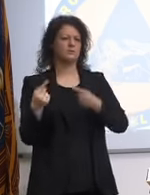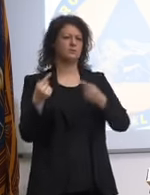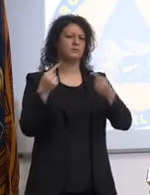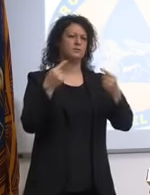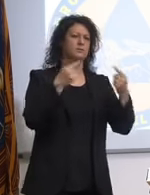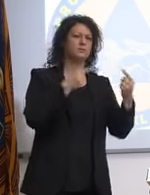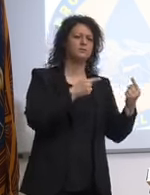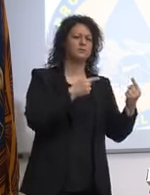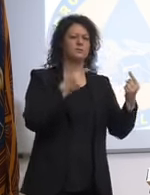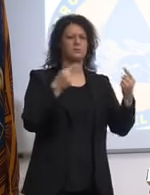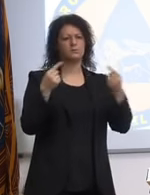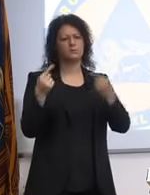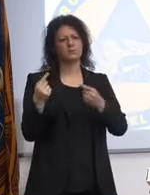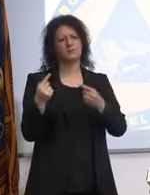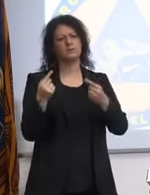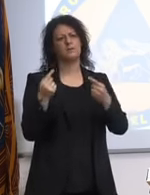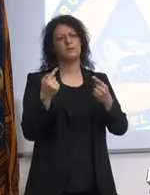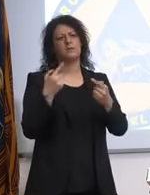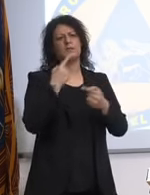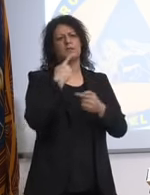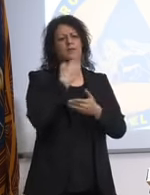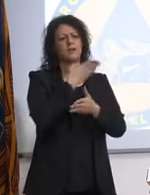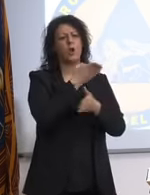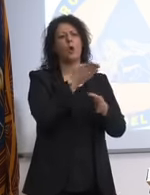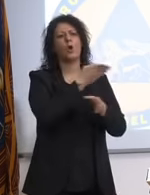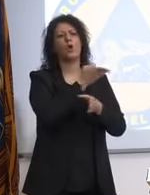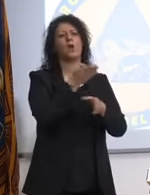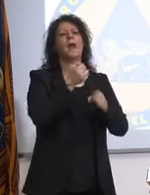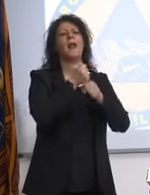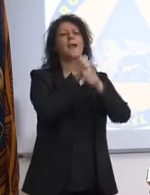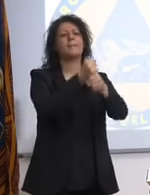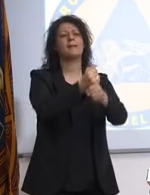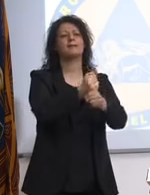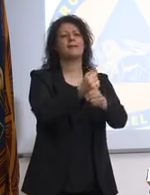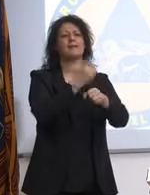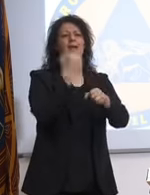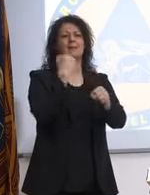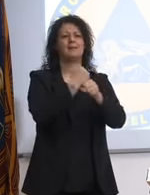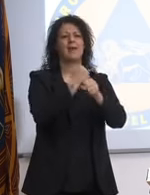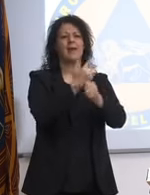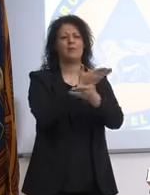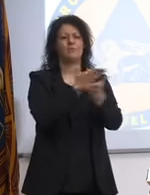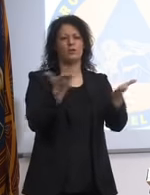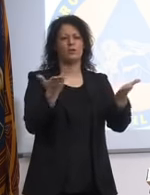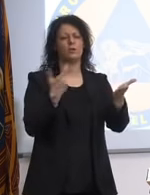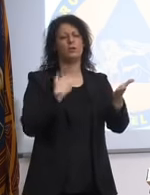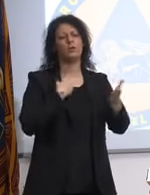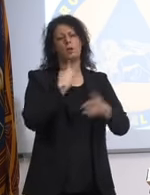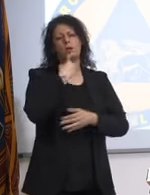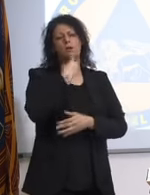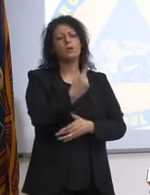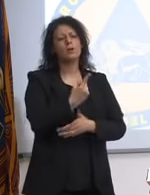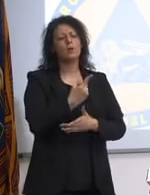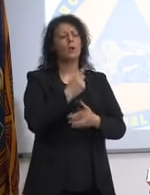tra, diciamo, rappresentanti dei lavoratori, hanno tutti stessa dignità.